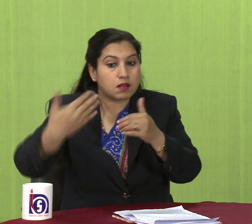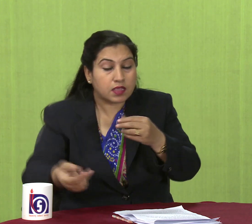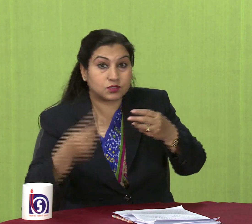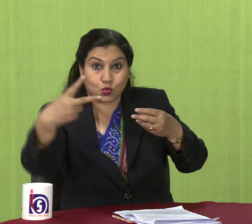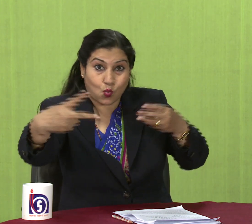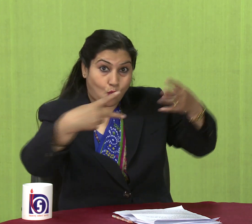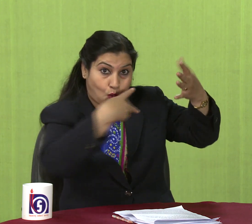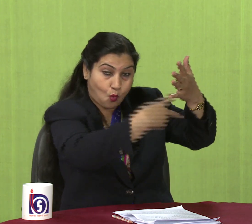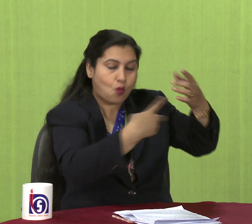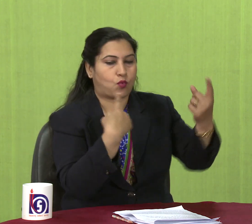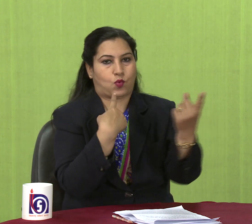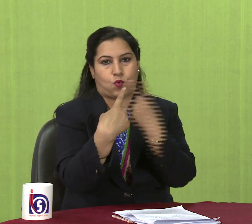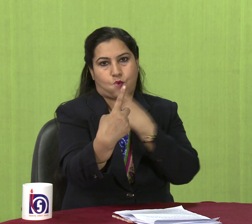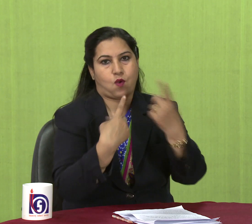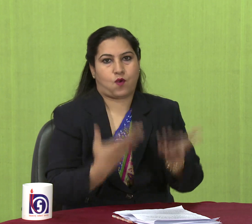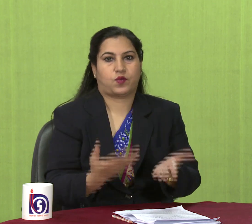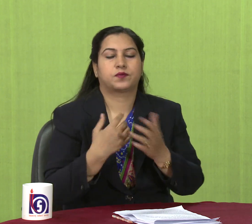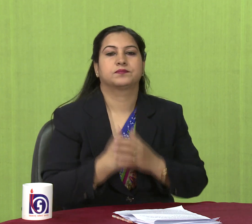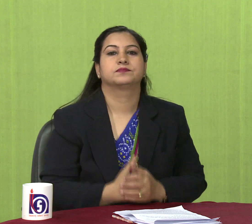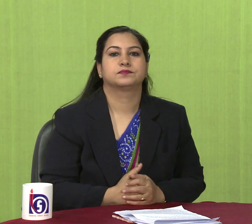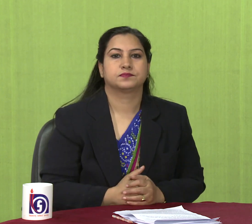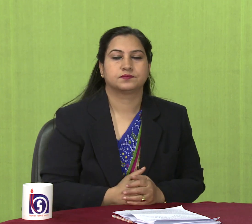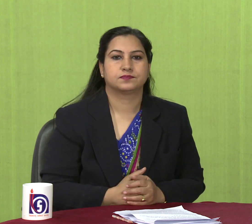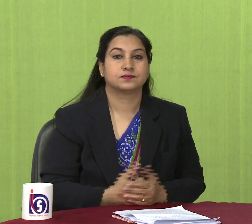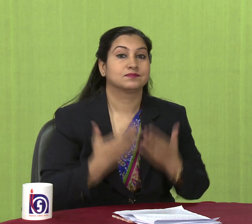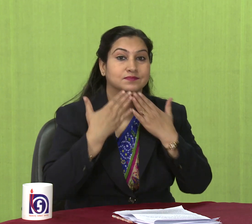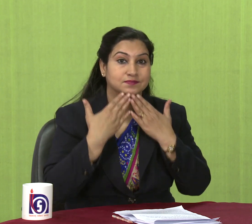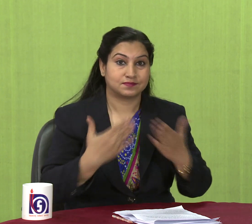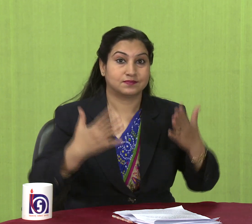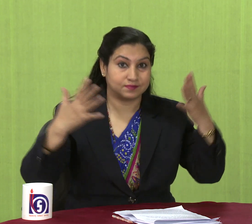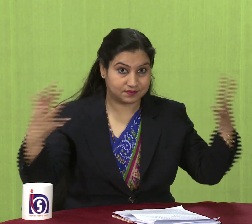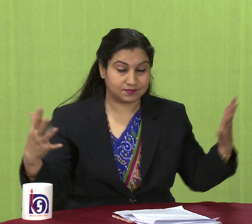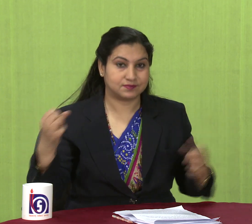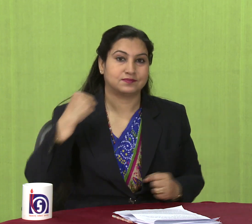चर्चा करेंगे। धन्यवाद। जय हिंद।